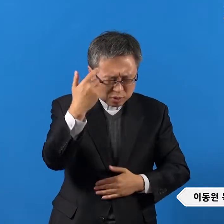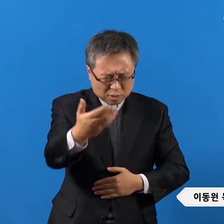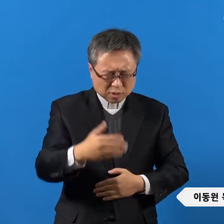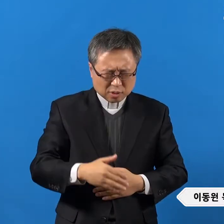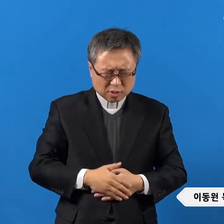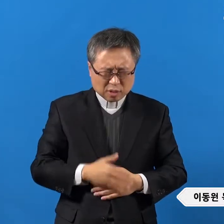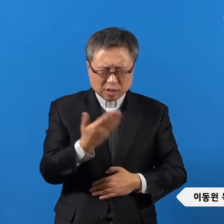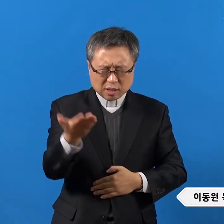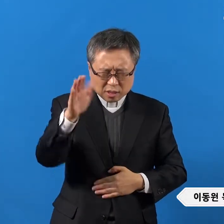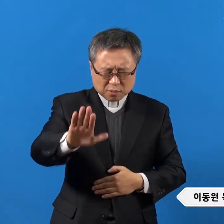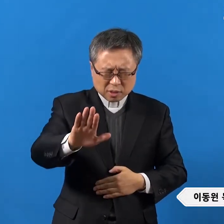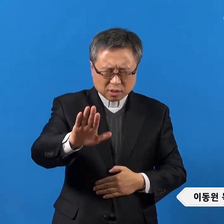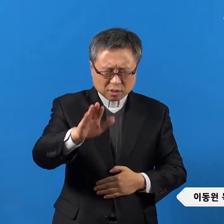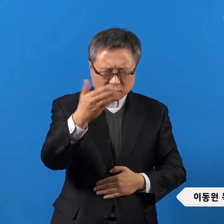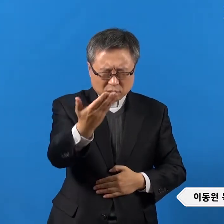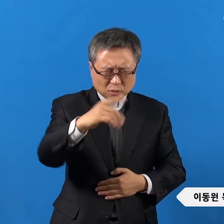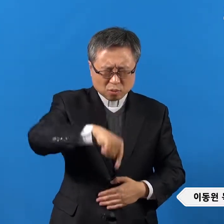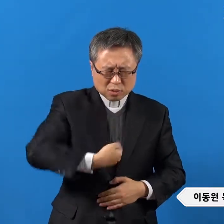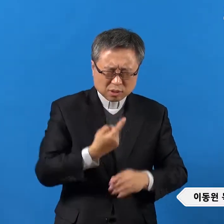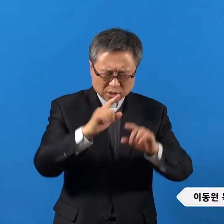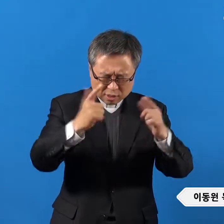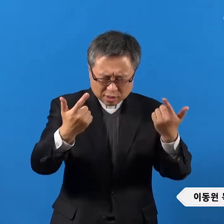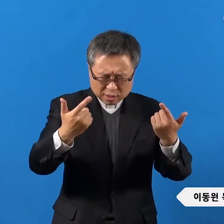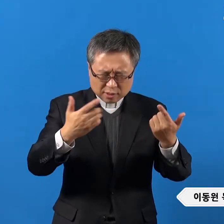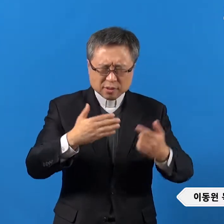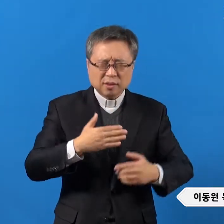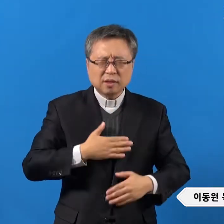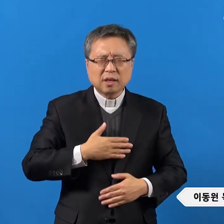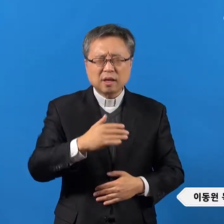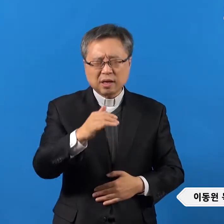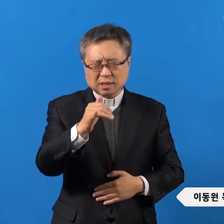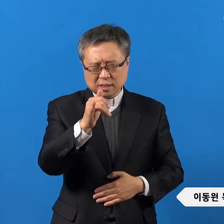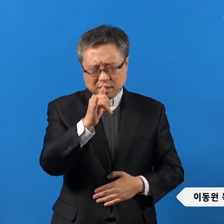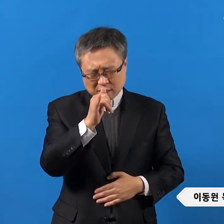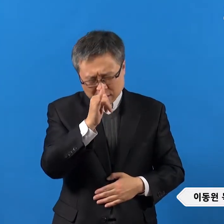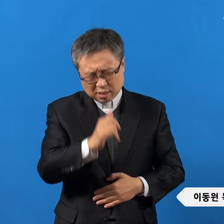하지만 넌 혼자가 아니야. 내가 있잖아.